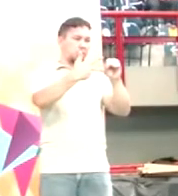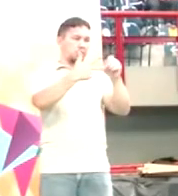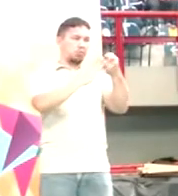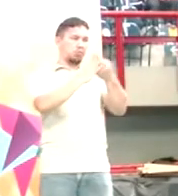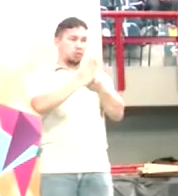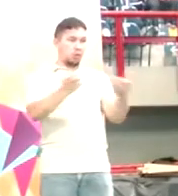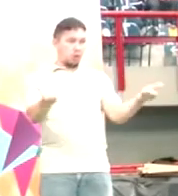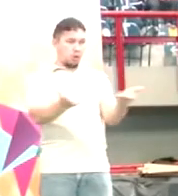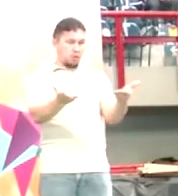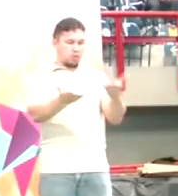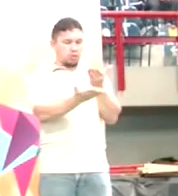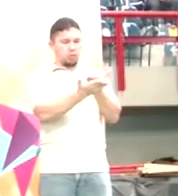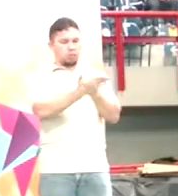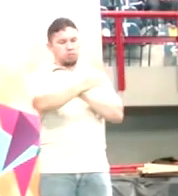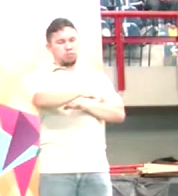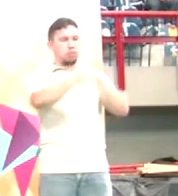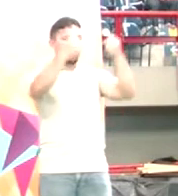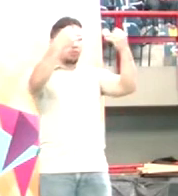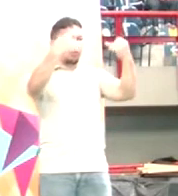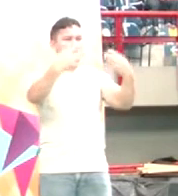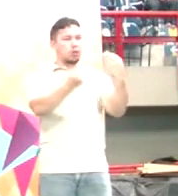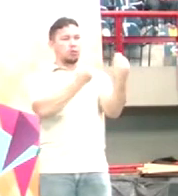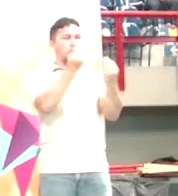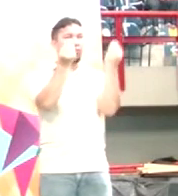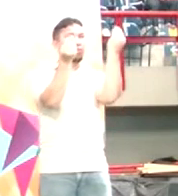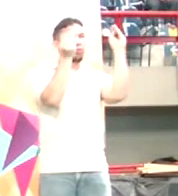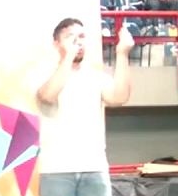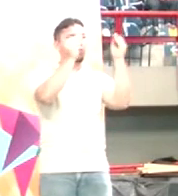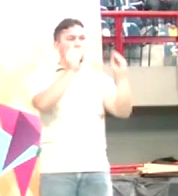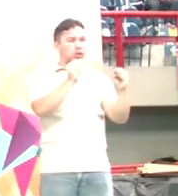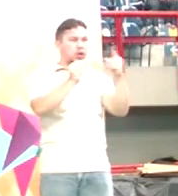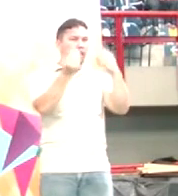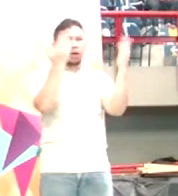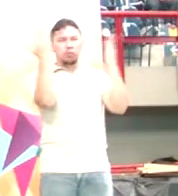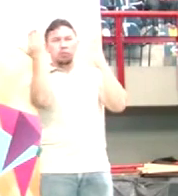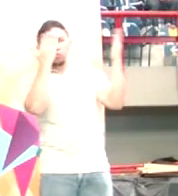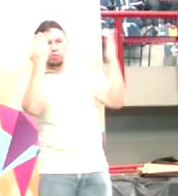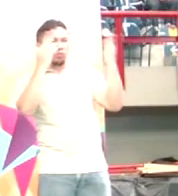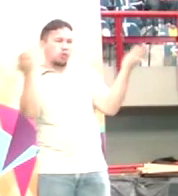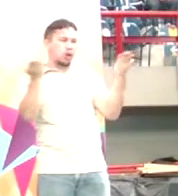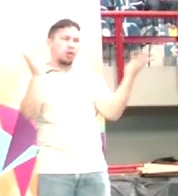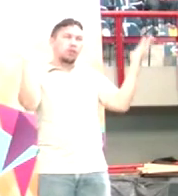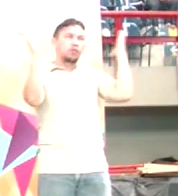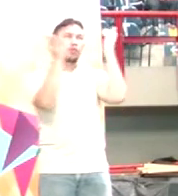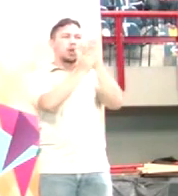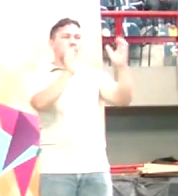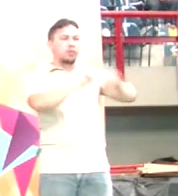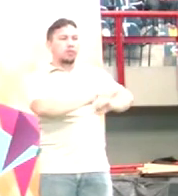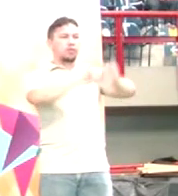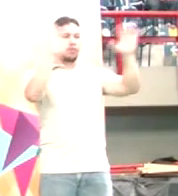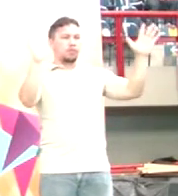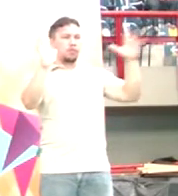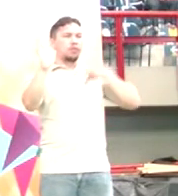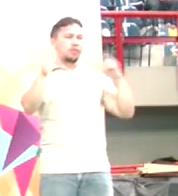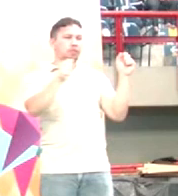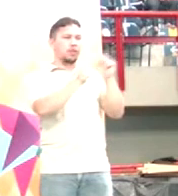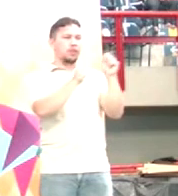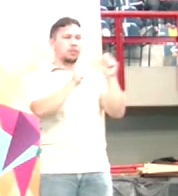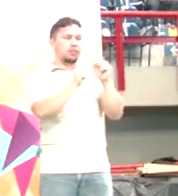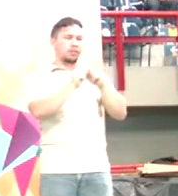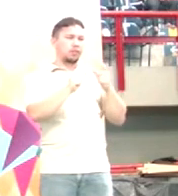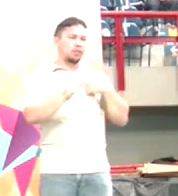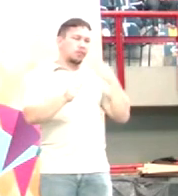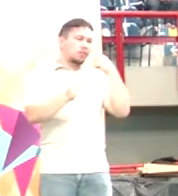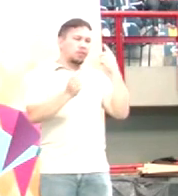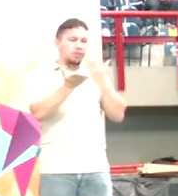Nossa aula de hoje vai ser sobre isso. Nós vamos tirar todas as dúvidas, a gente vai começar da introdução